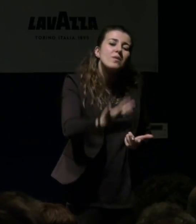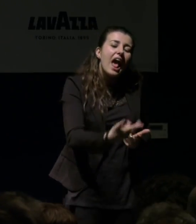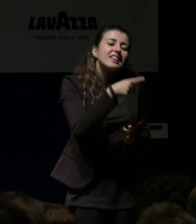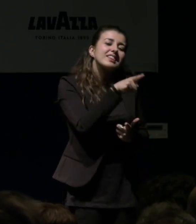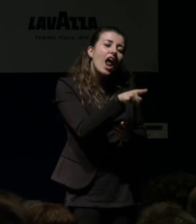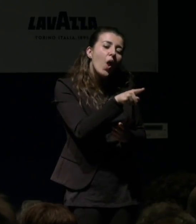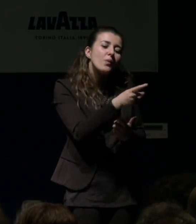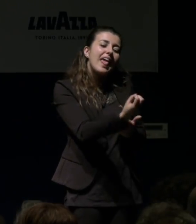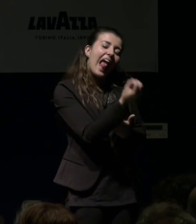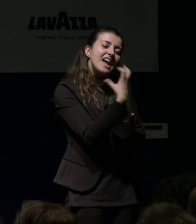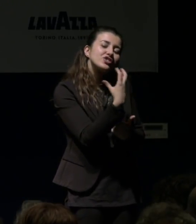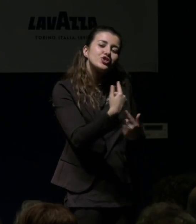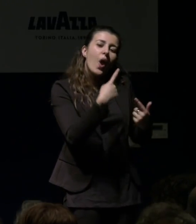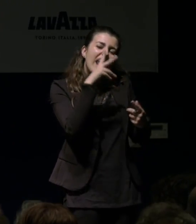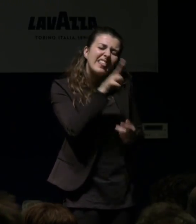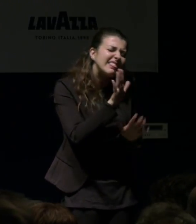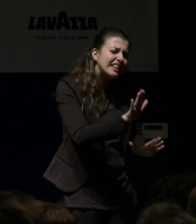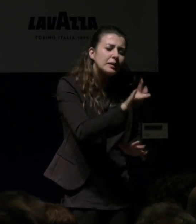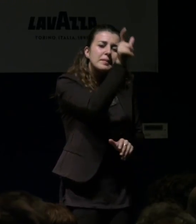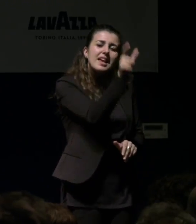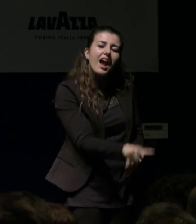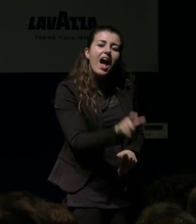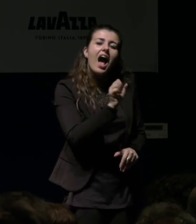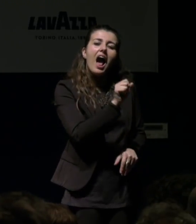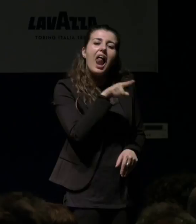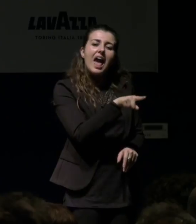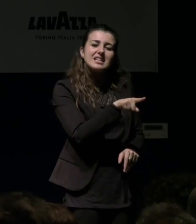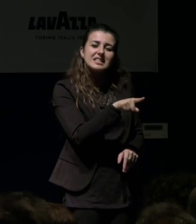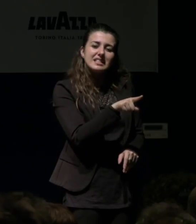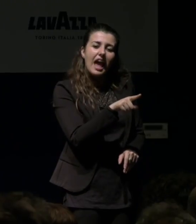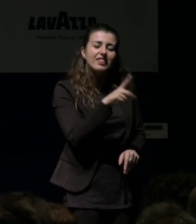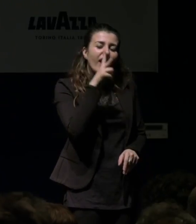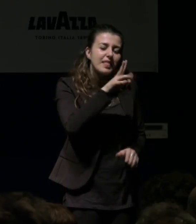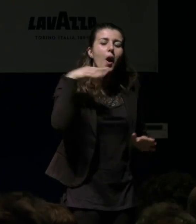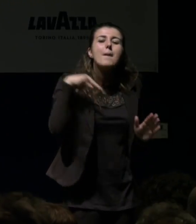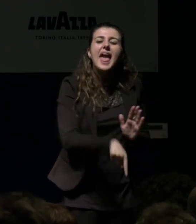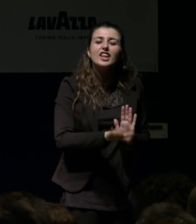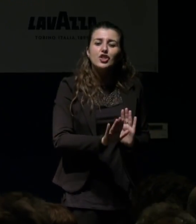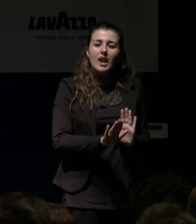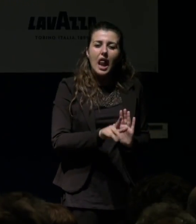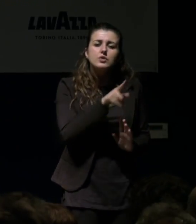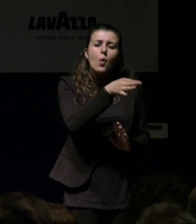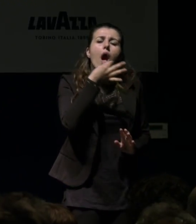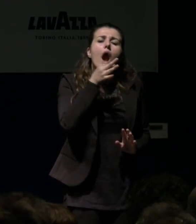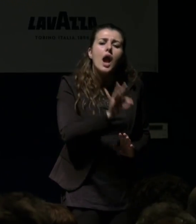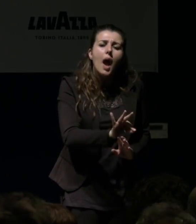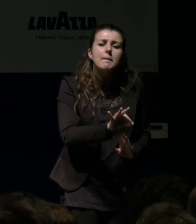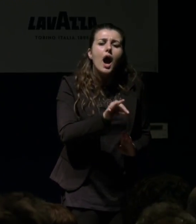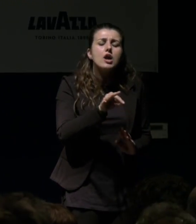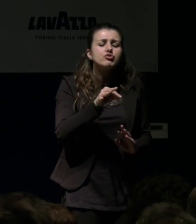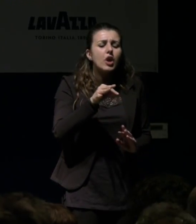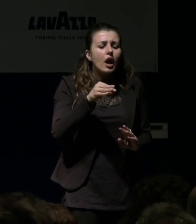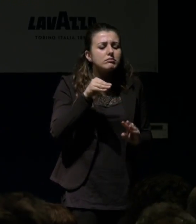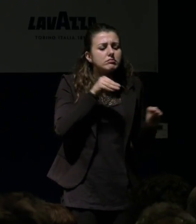tipica del di alessandro meridionalista stare nelle cose la cosa che io non ho che non sa